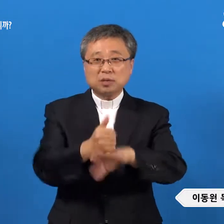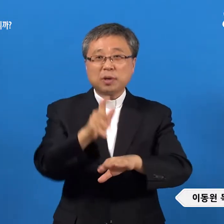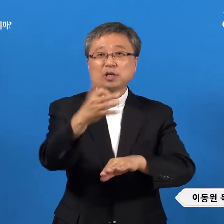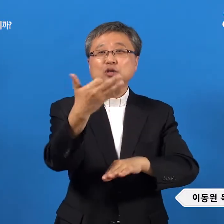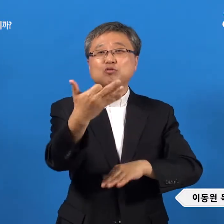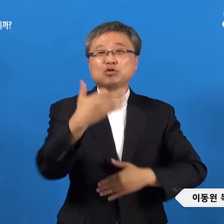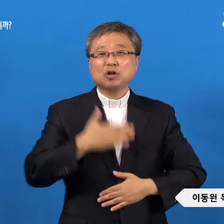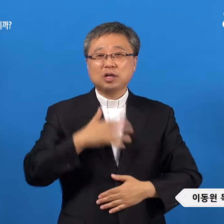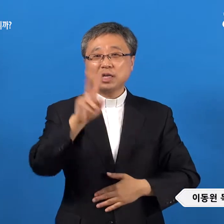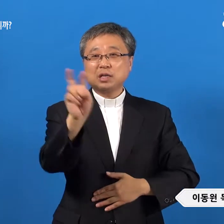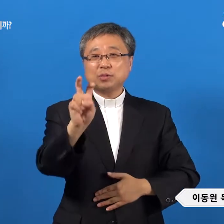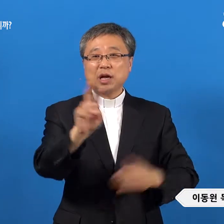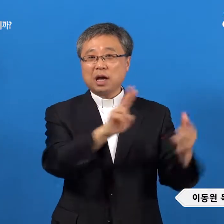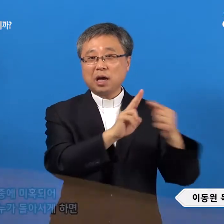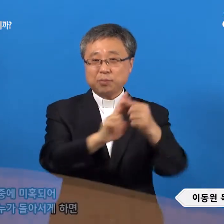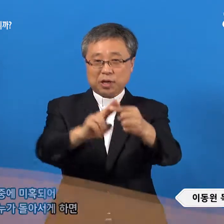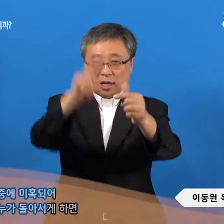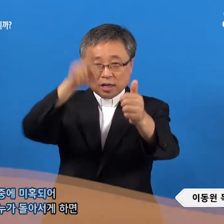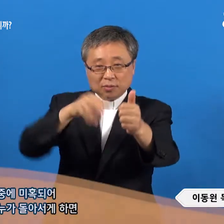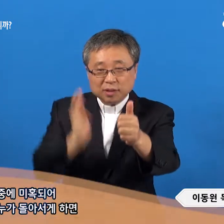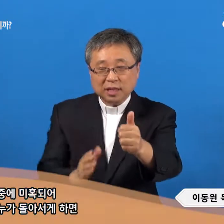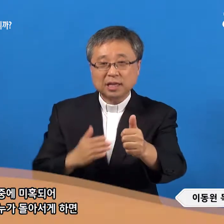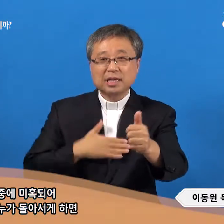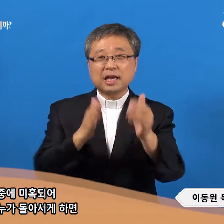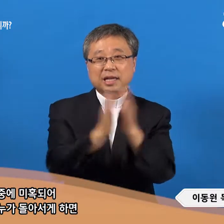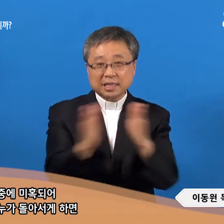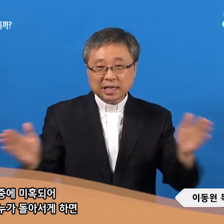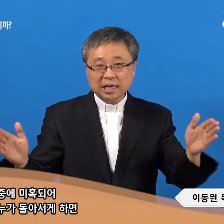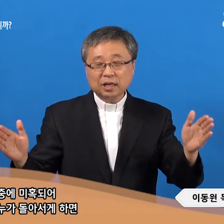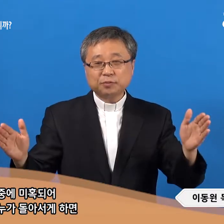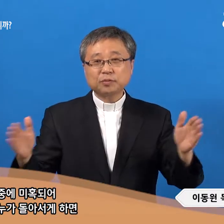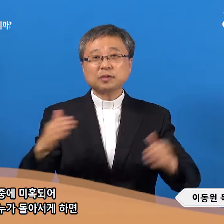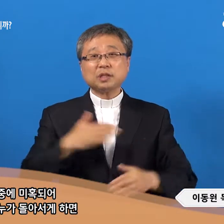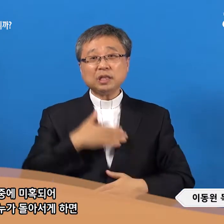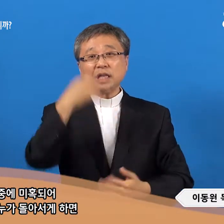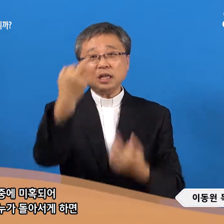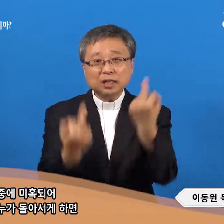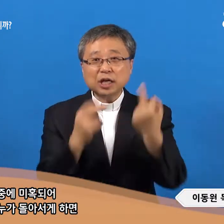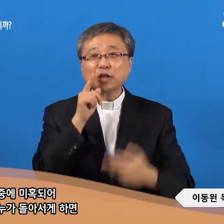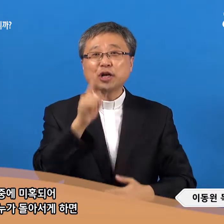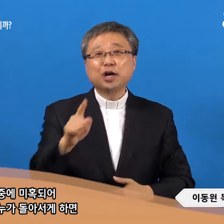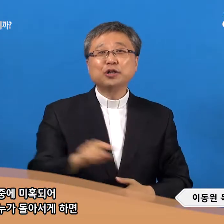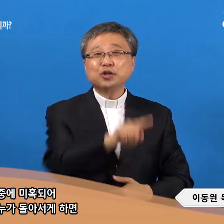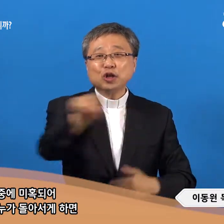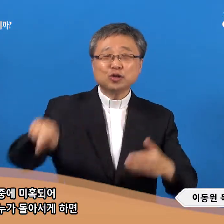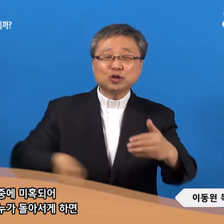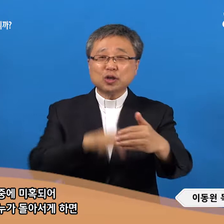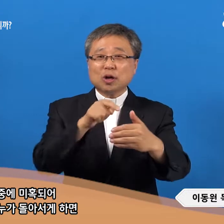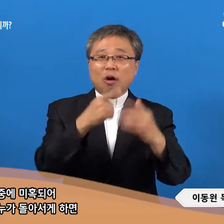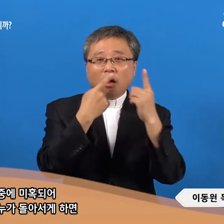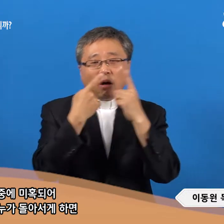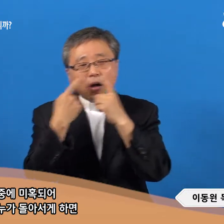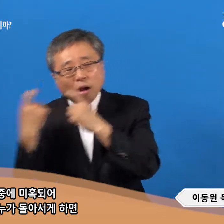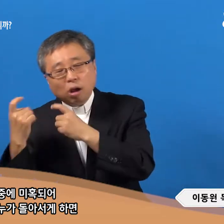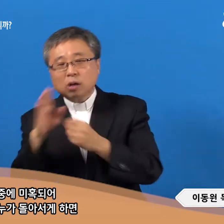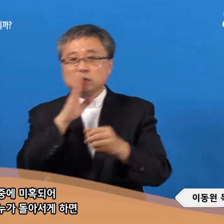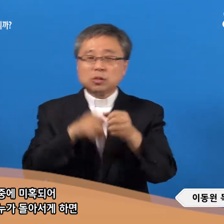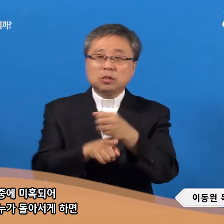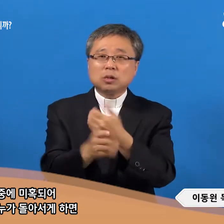19절과 20절을 함께 읽겠습니다. 다 같이 읽습니다. 시작. 내 형제들아, 너희 중에 미혹되어 진리를 떠난